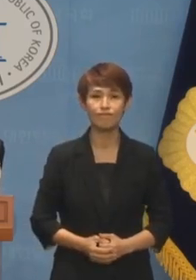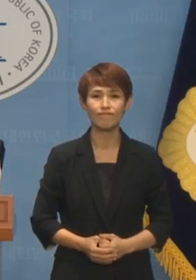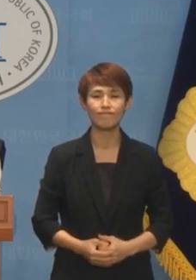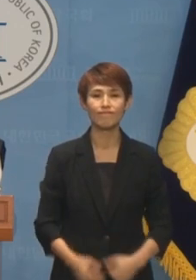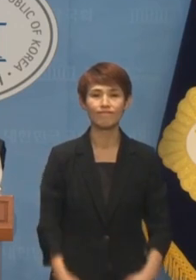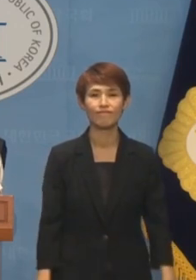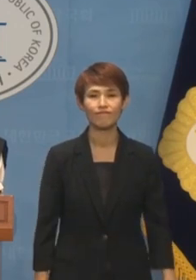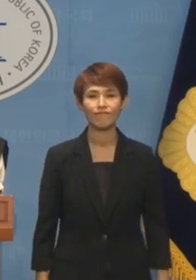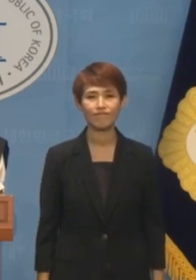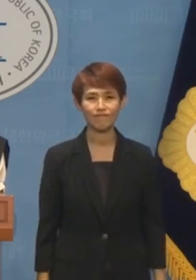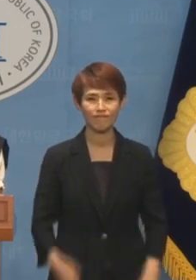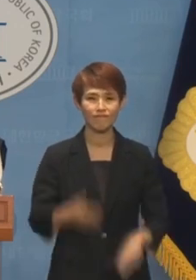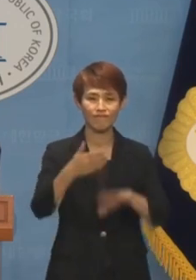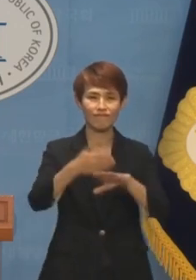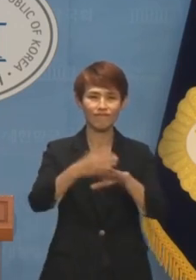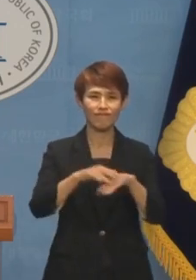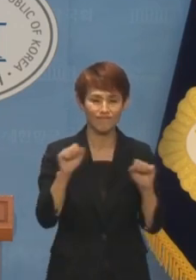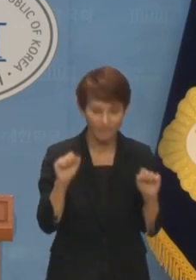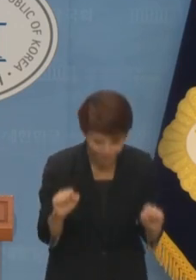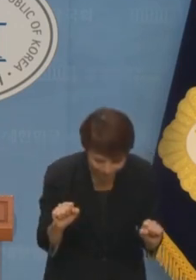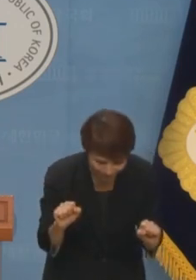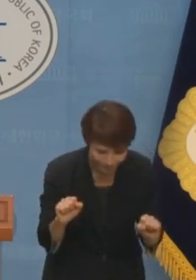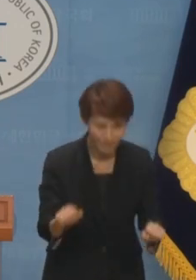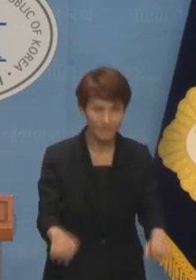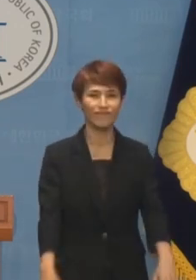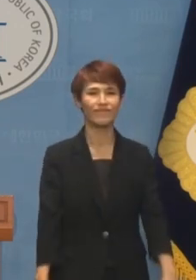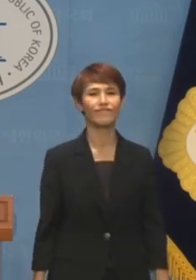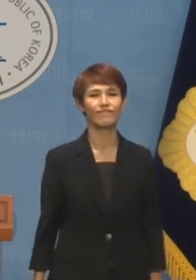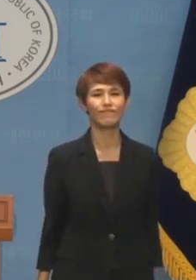여기까지 하겠습니다. 고맙습니다.